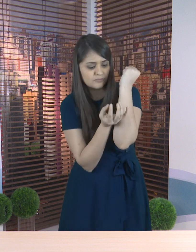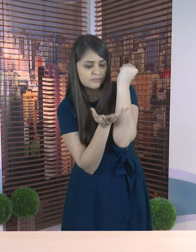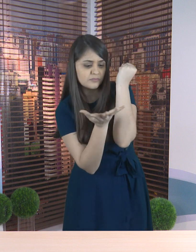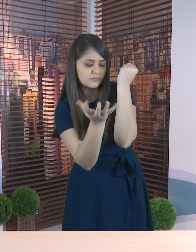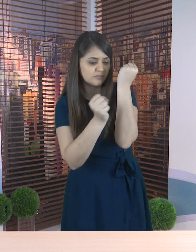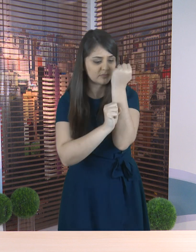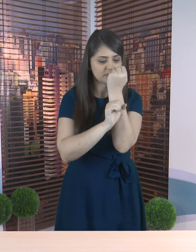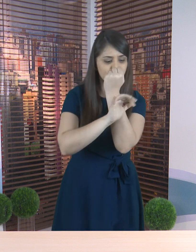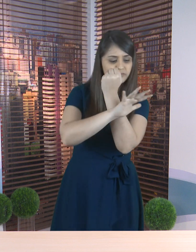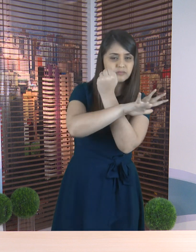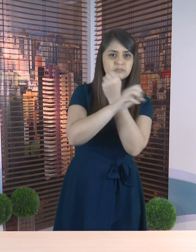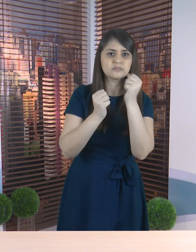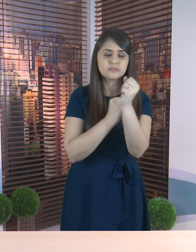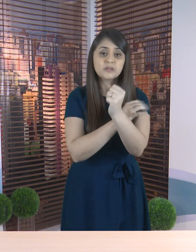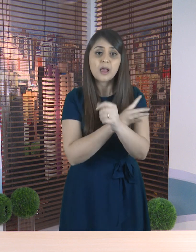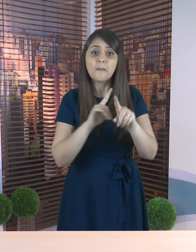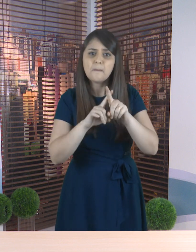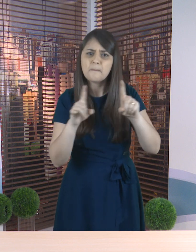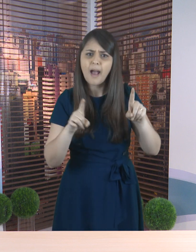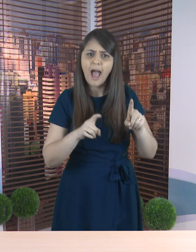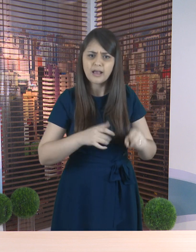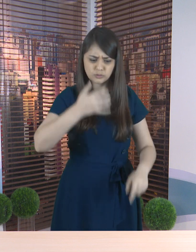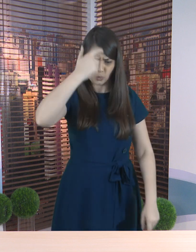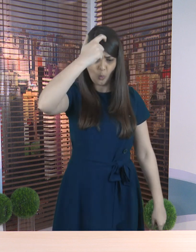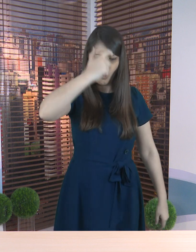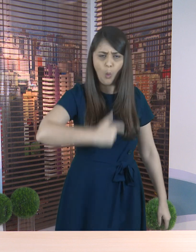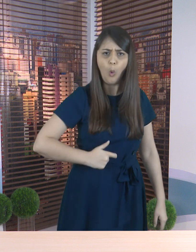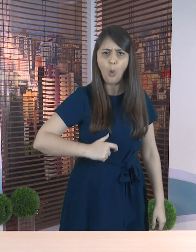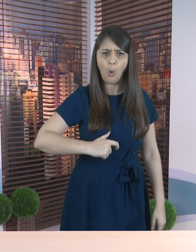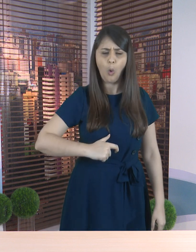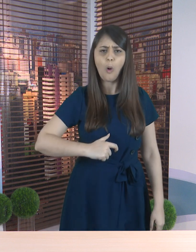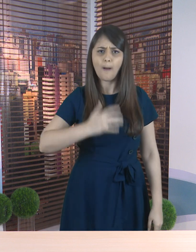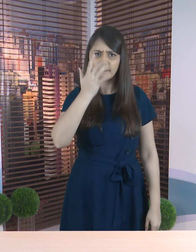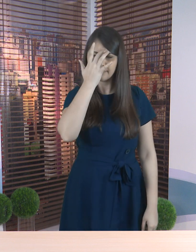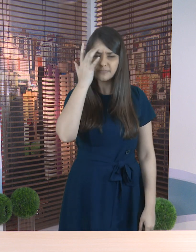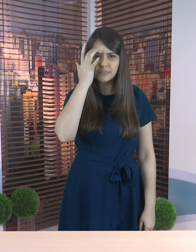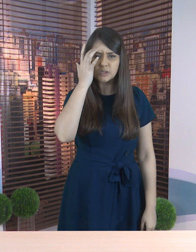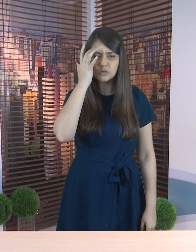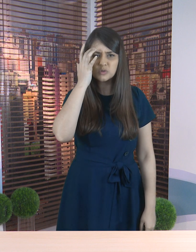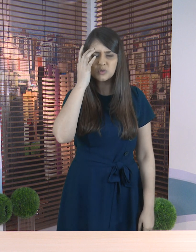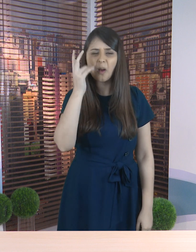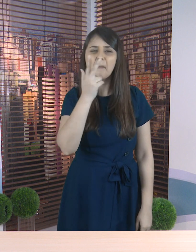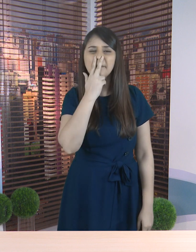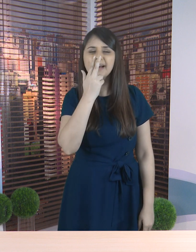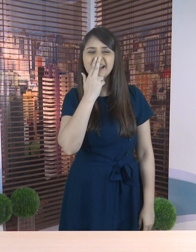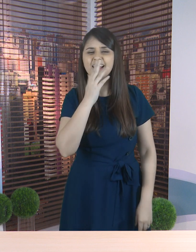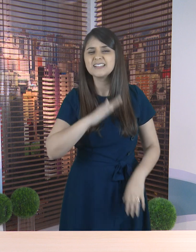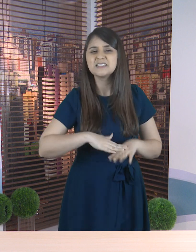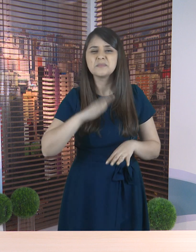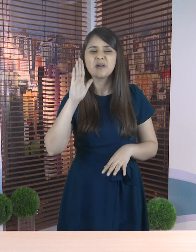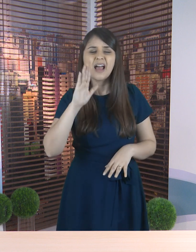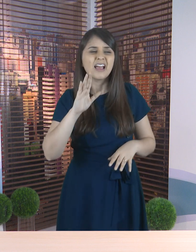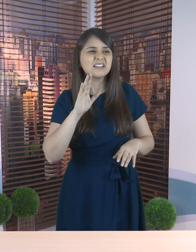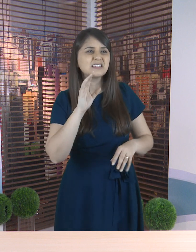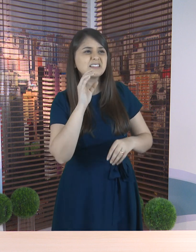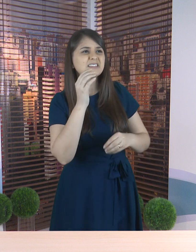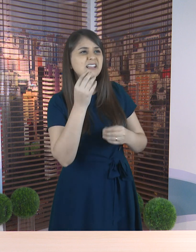se infiltra na terra. Diante desse quadro, em Jó capítulo 14, versículo 14,